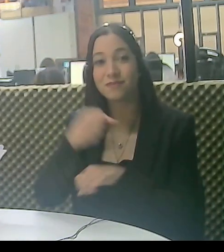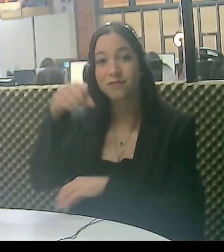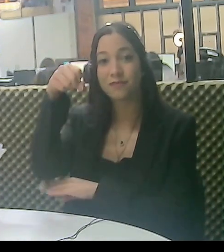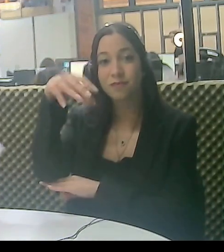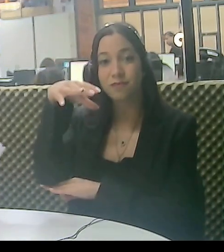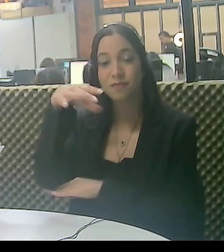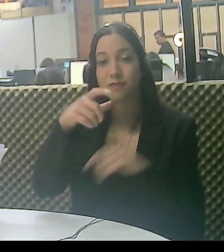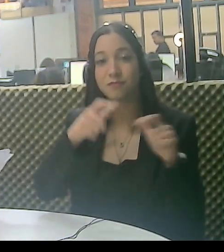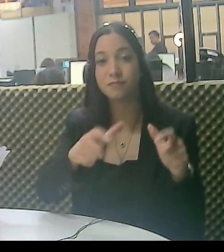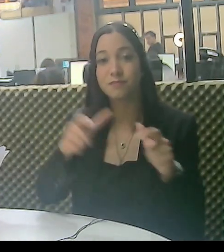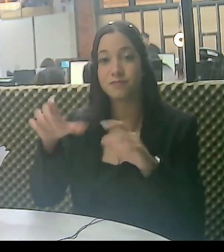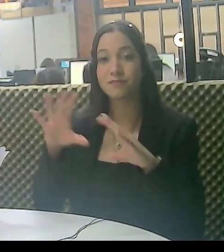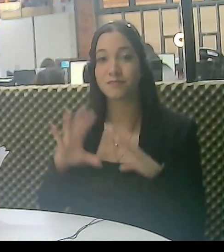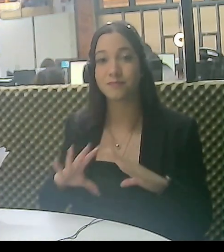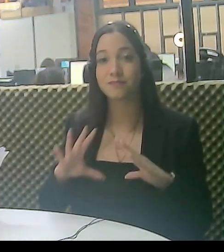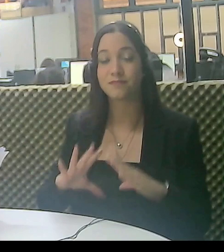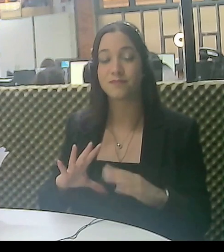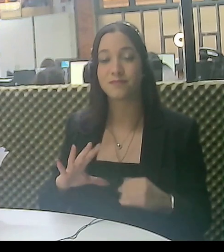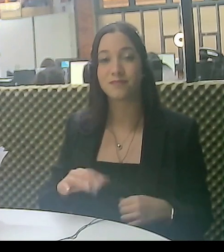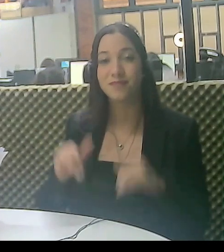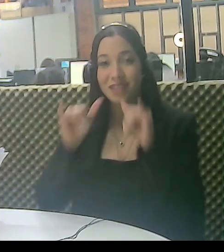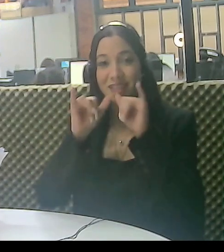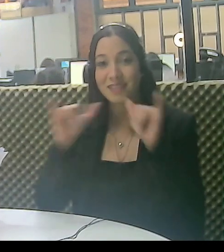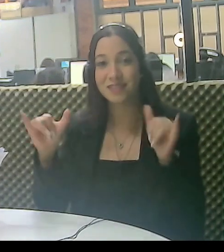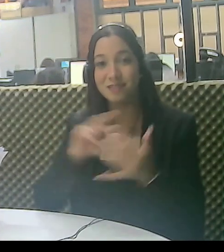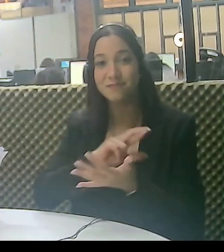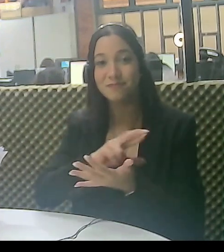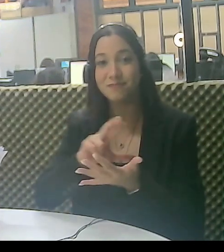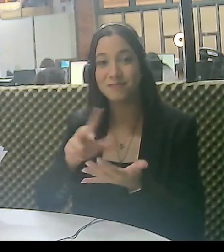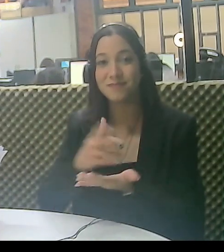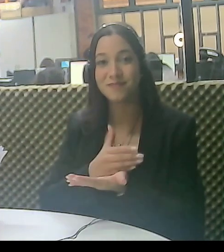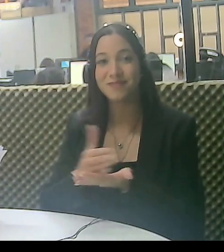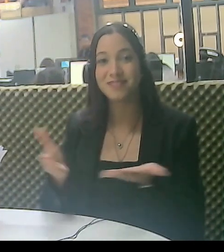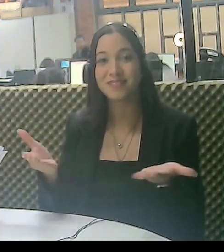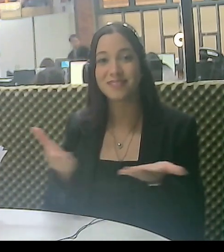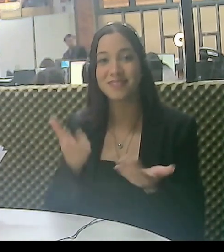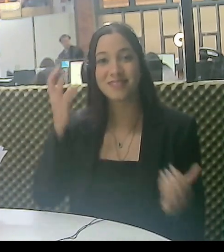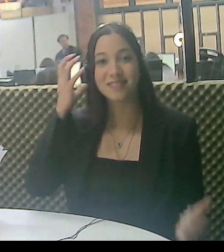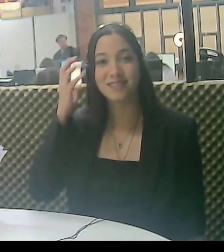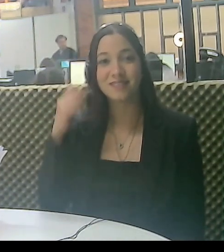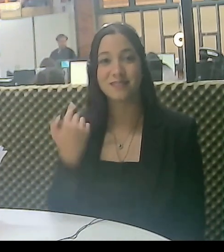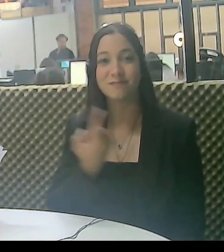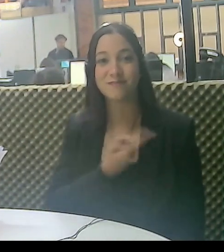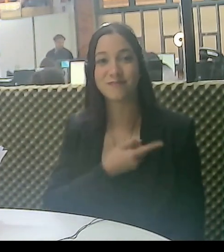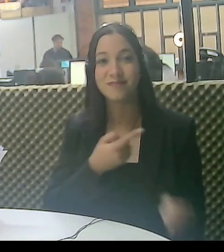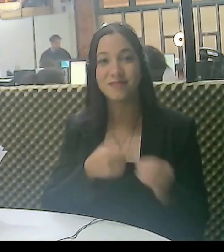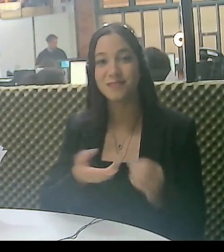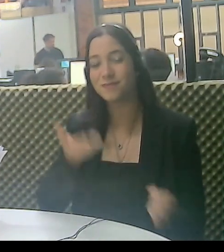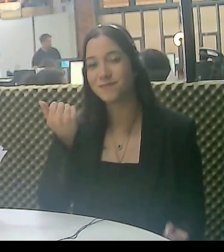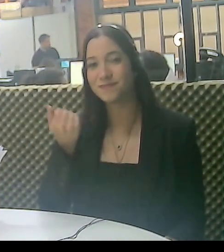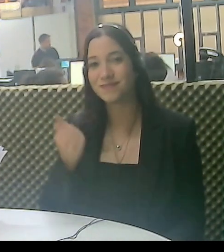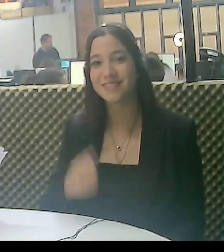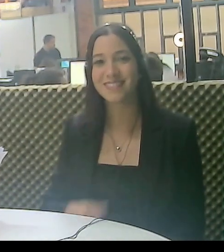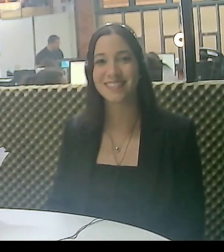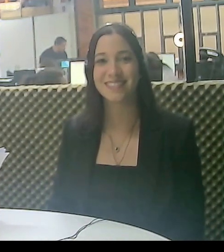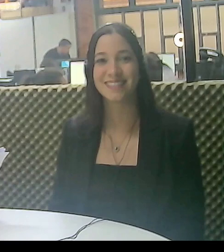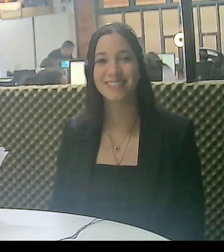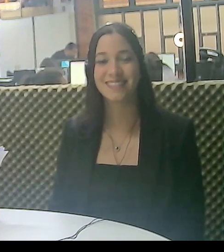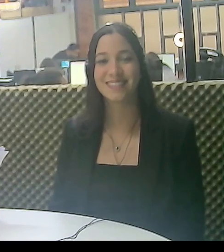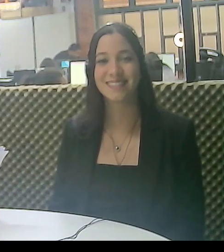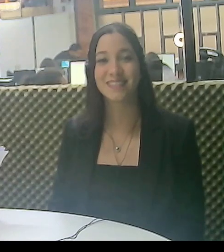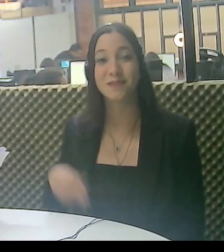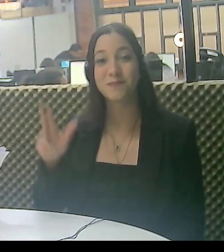de diversas praças da cidade. Essas e outras notícias a partir de agora na Rádio Nossa Cidade. Vamos juntos!